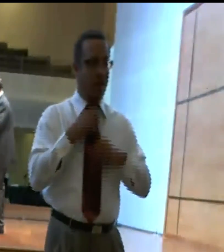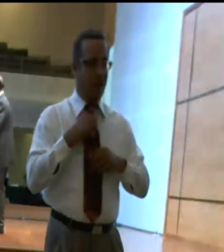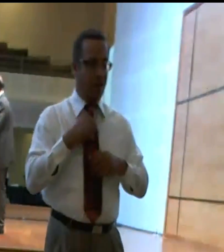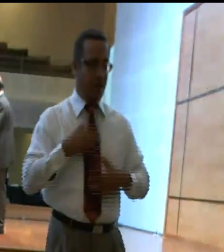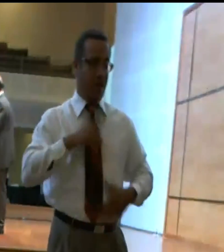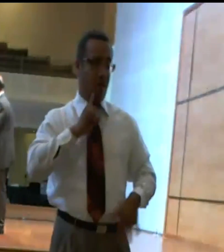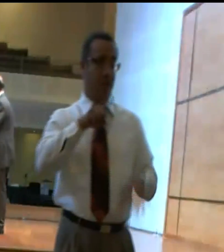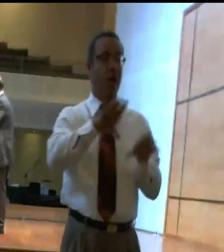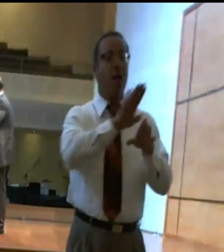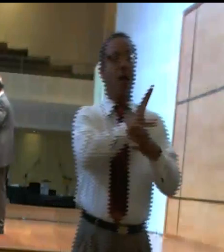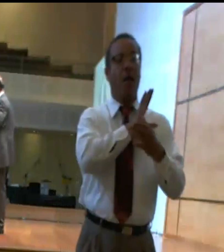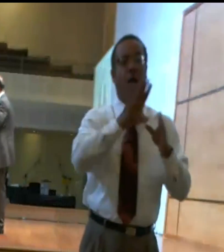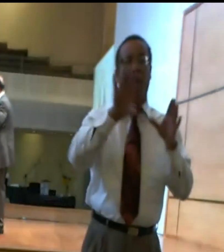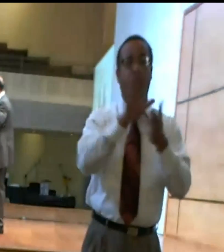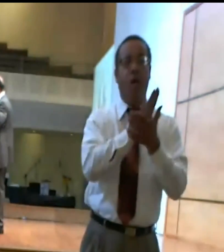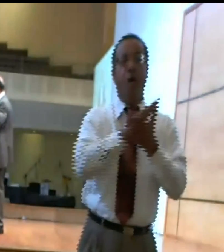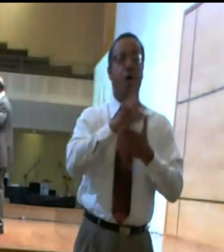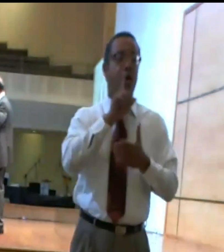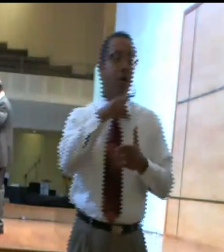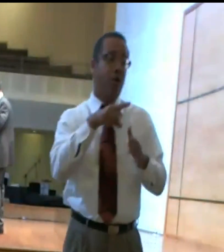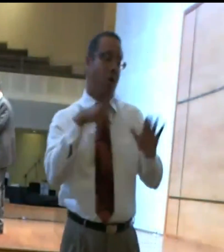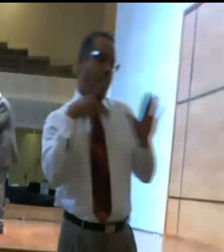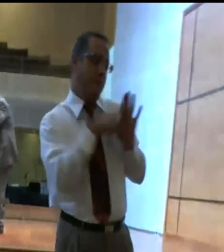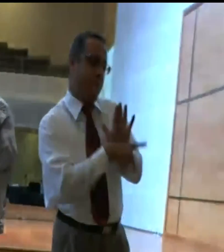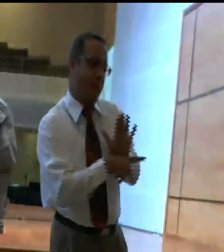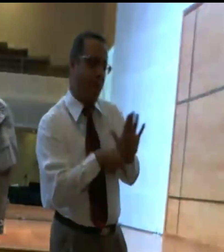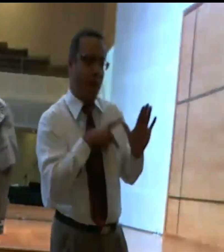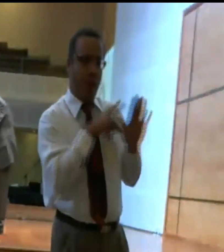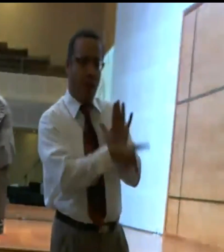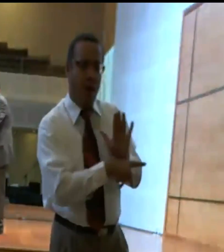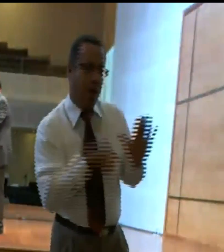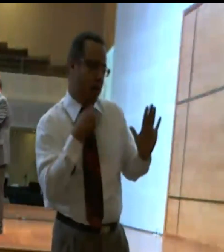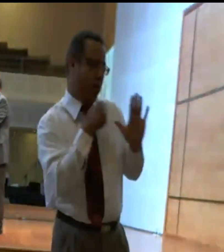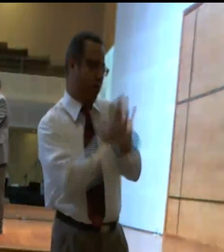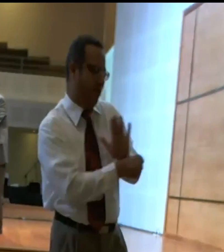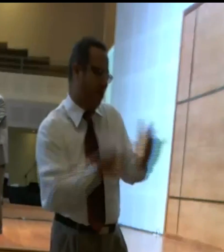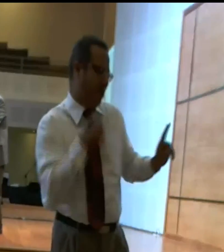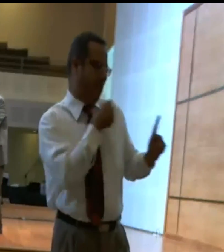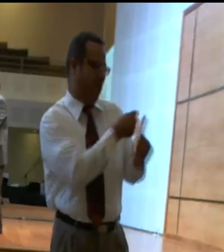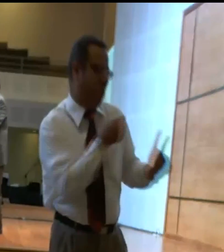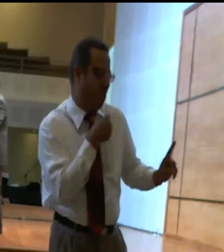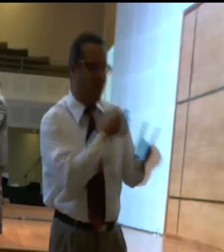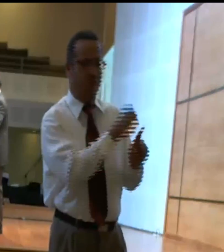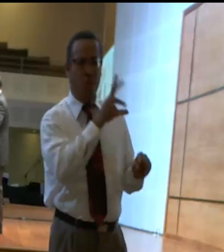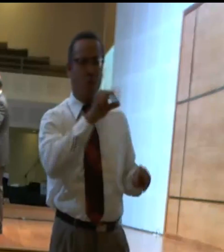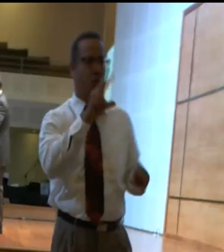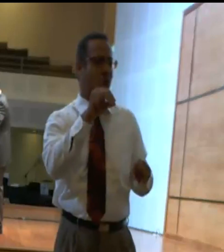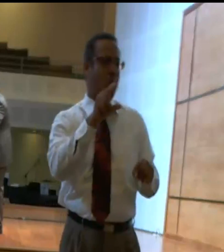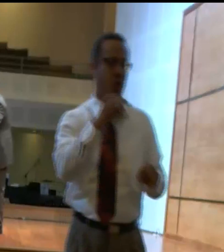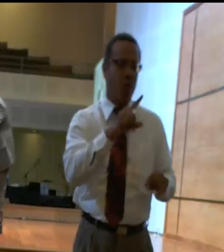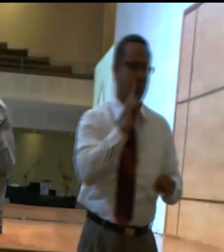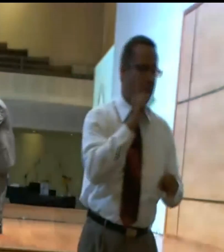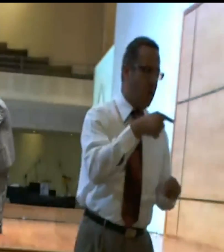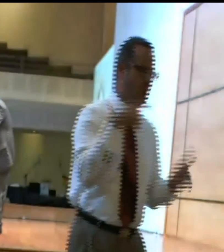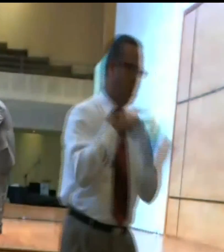escuela dominical. No paguéis a nadie mal por mal. Procurad lo bueno delante de todos los hombres. Si es